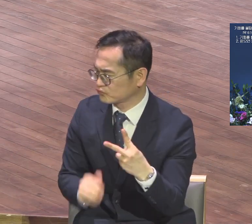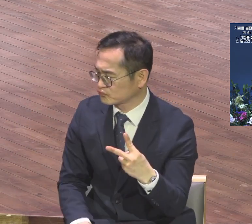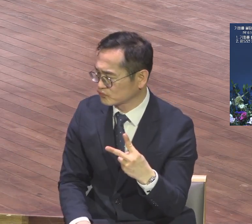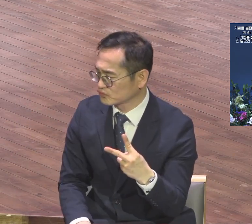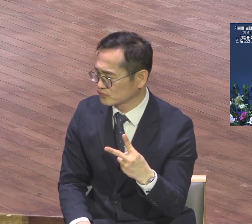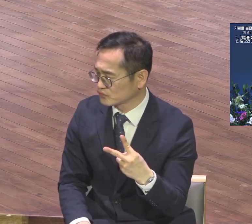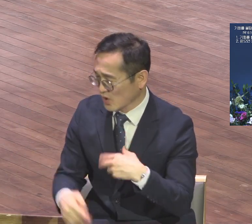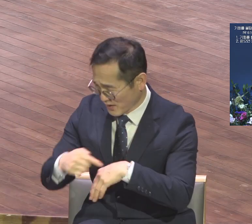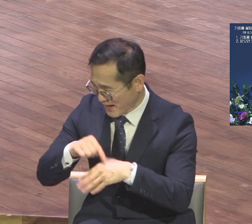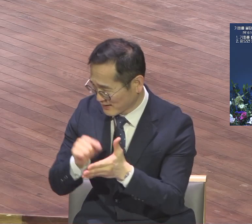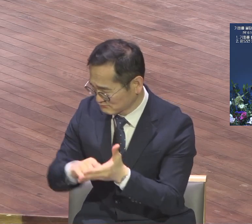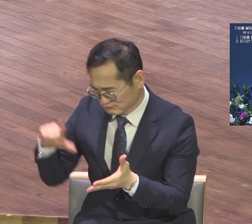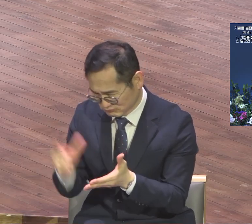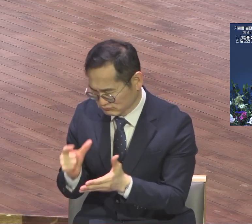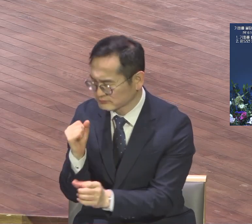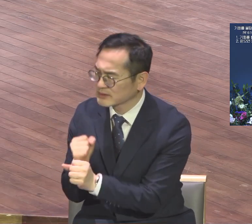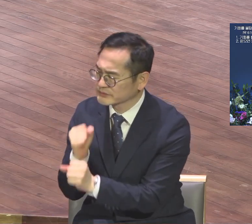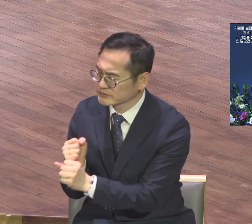마음과 그릇을 키우라.